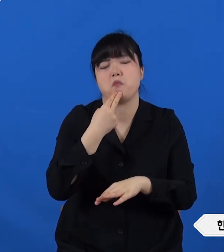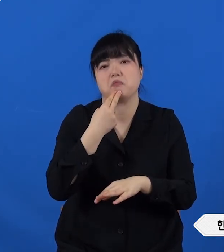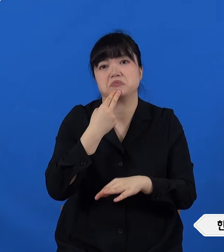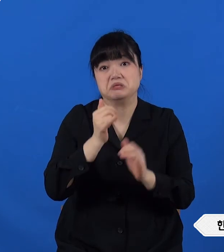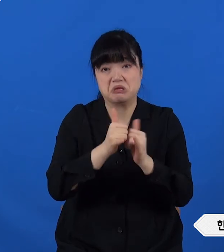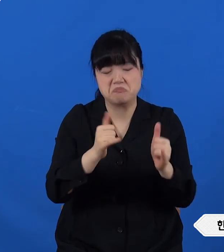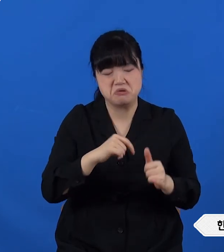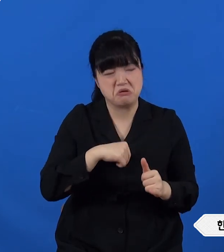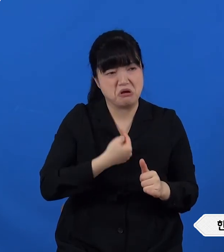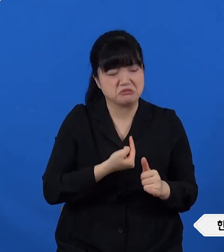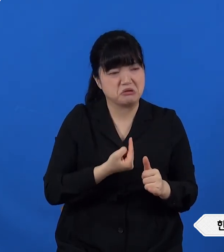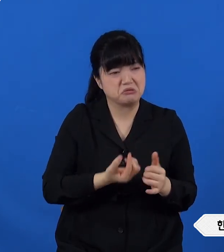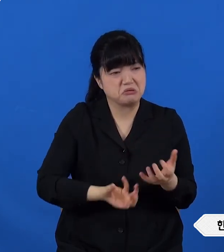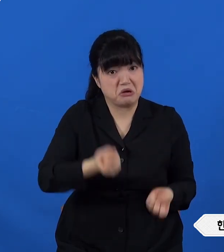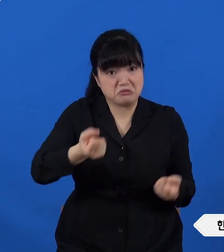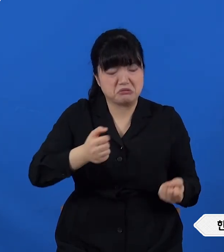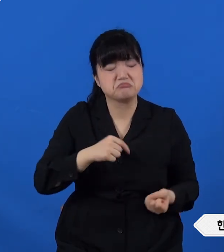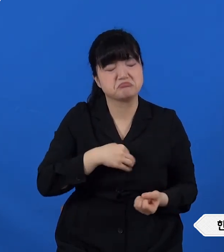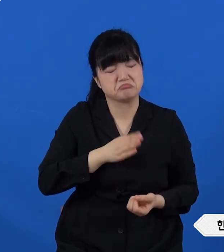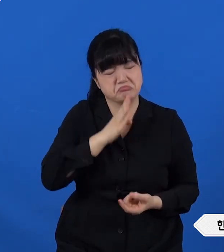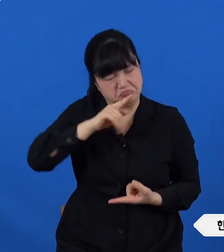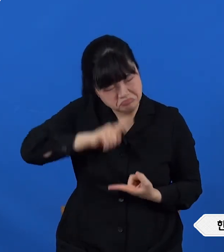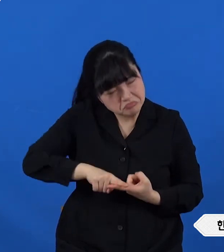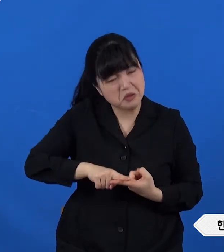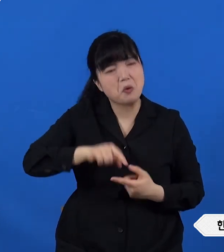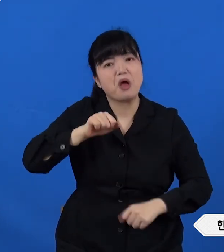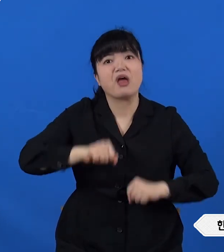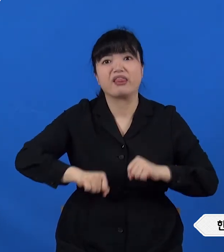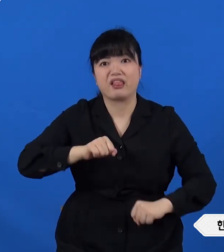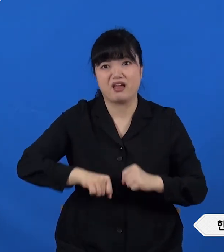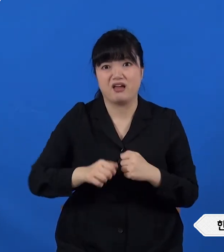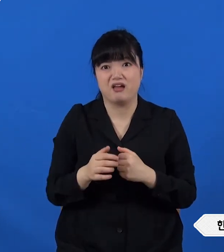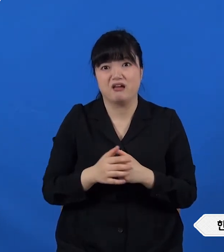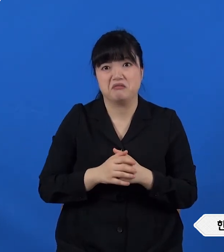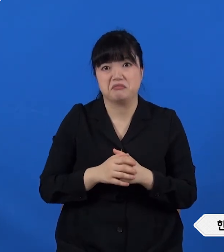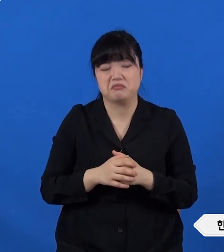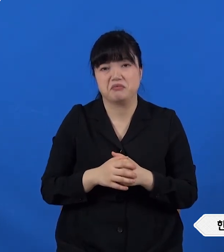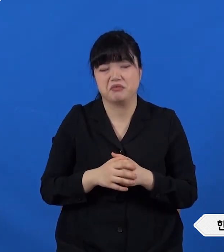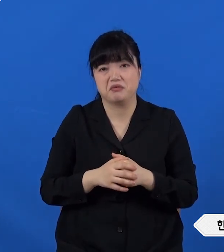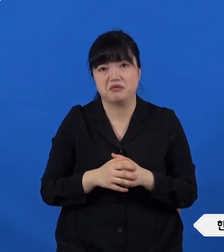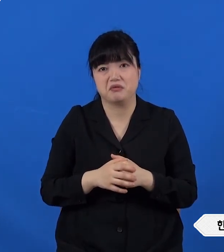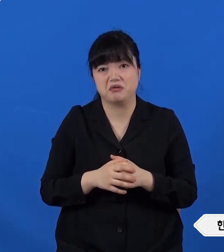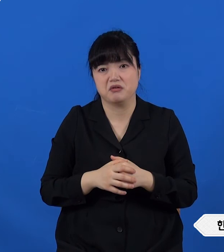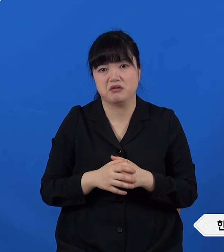사람이 각기 자기의 소견에 옳은 대로 행하였더라.